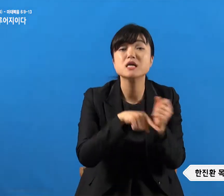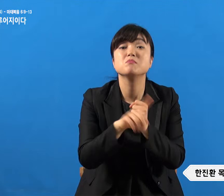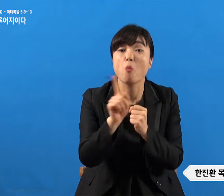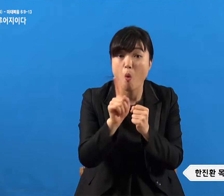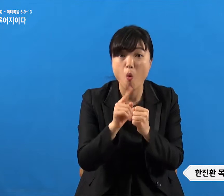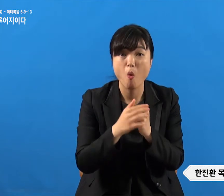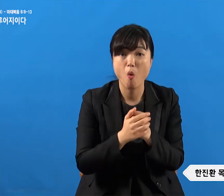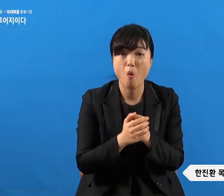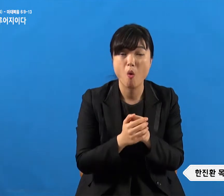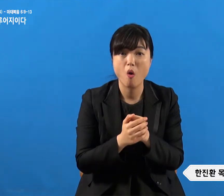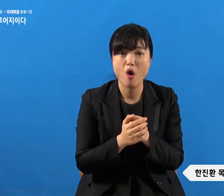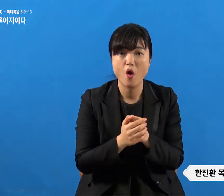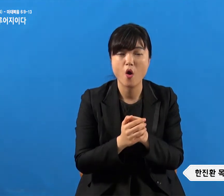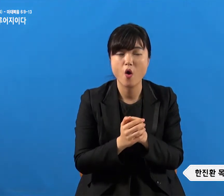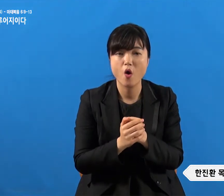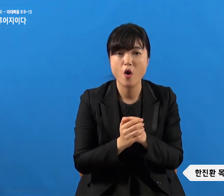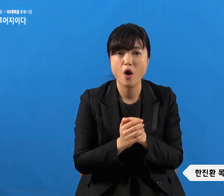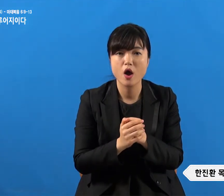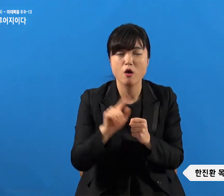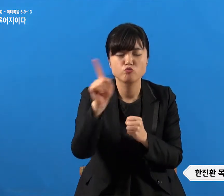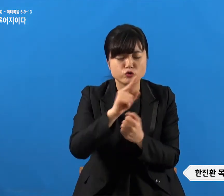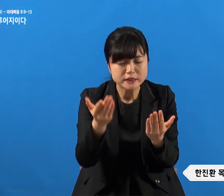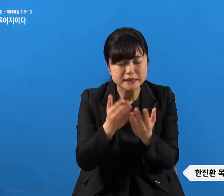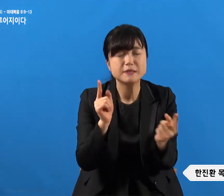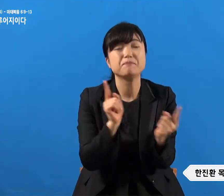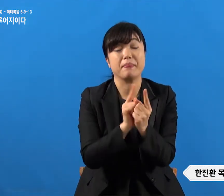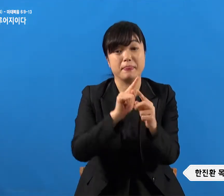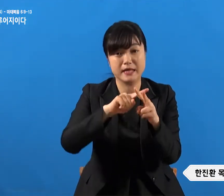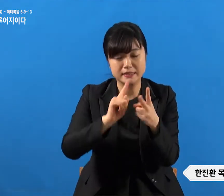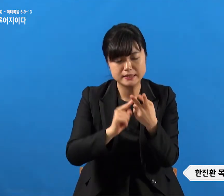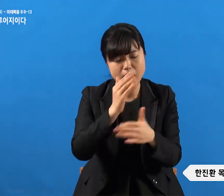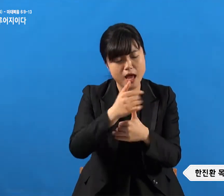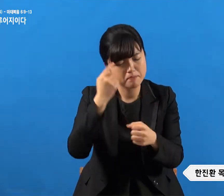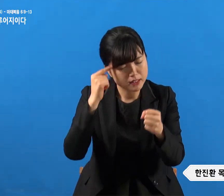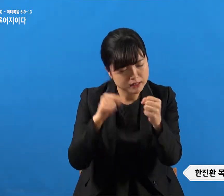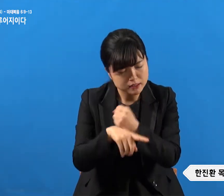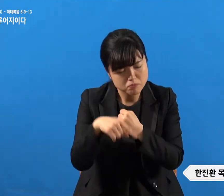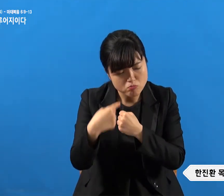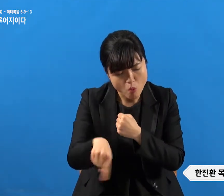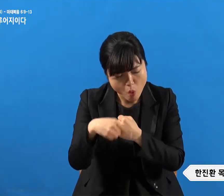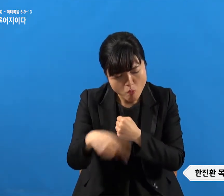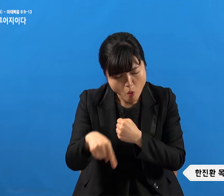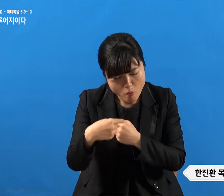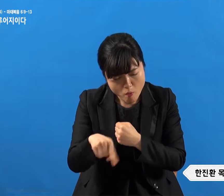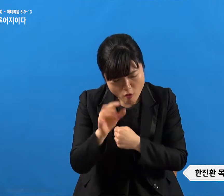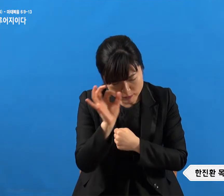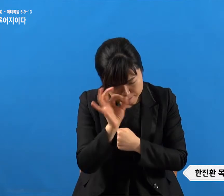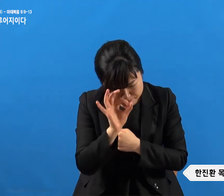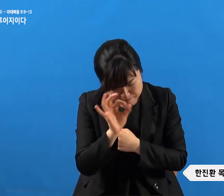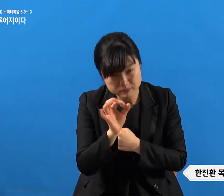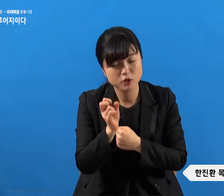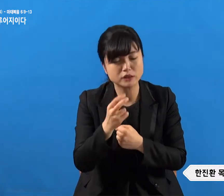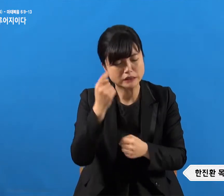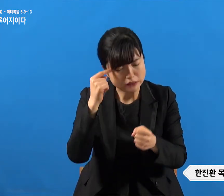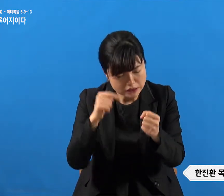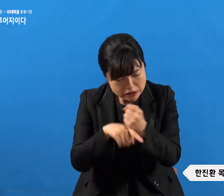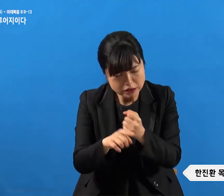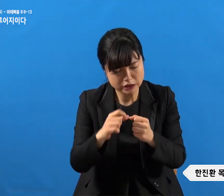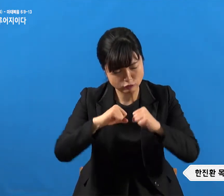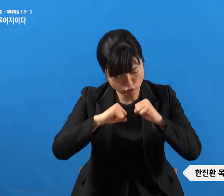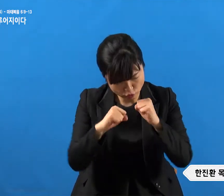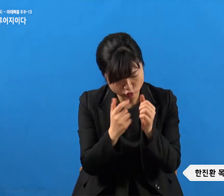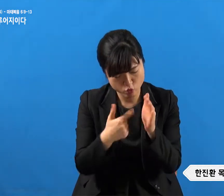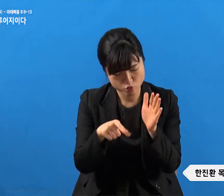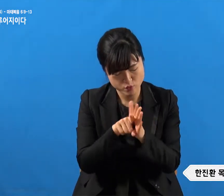것은 무슨 일을 만나든지 그 속에서 하나님의 뜻을 먼저 찾고 그 뜻대로